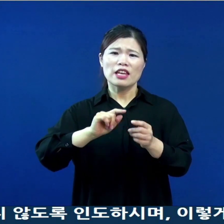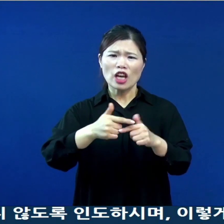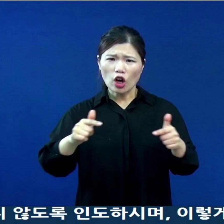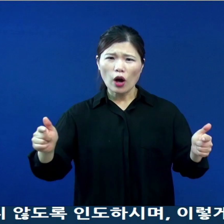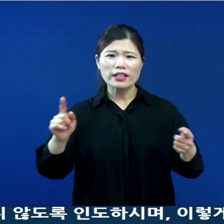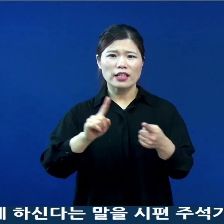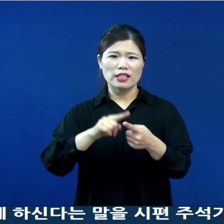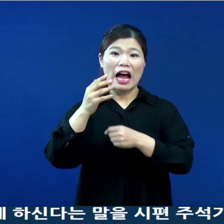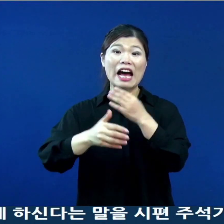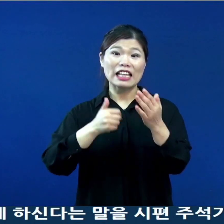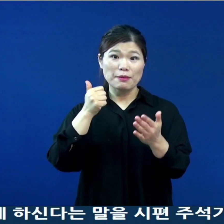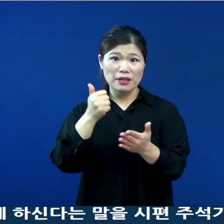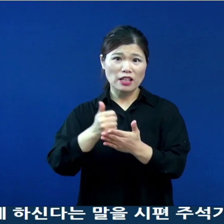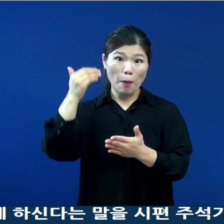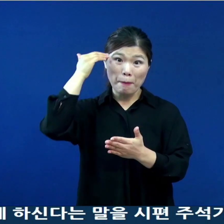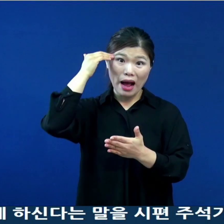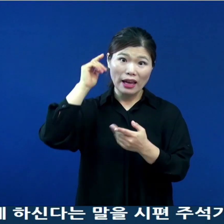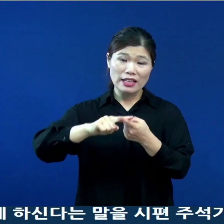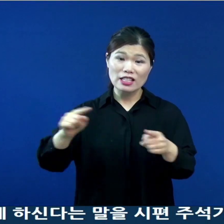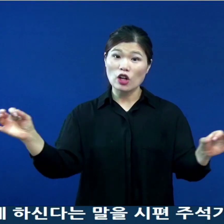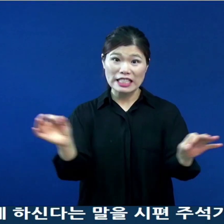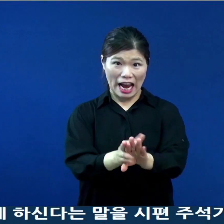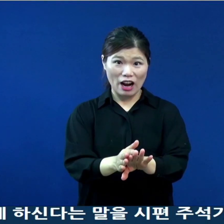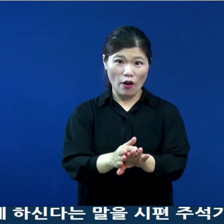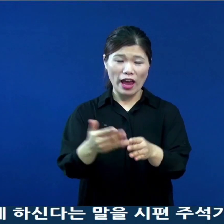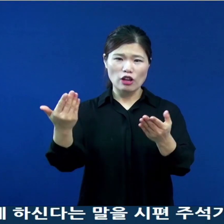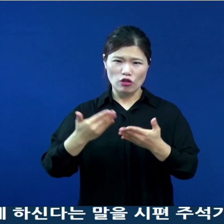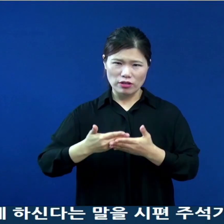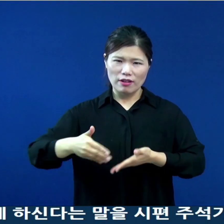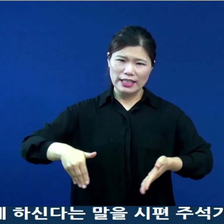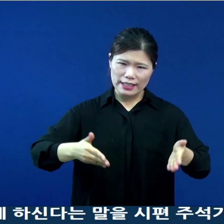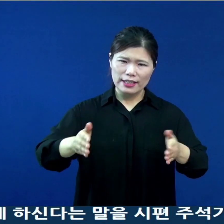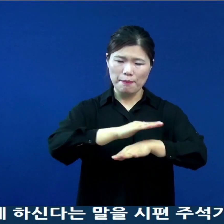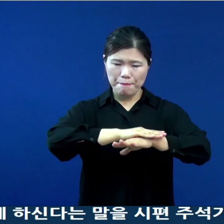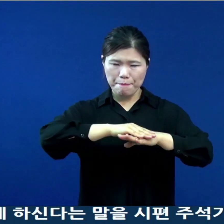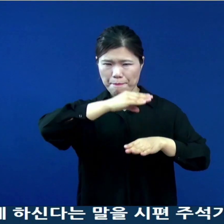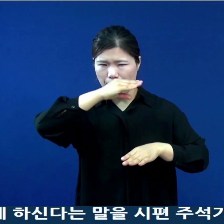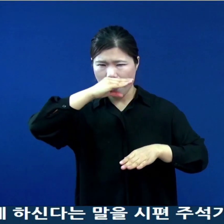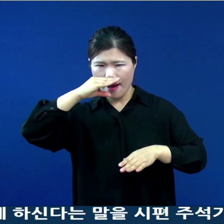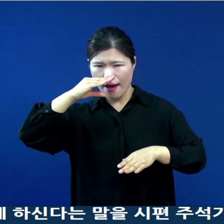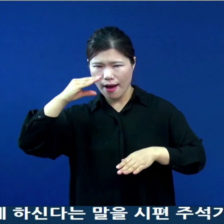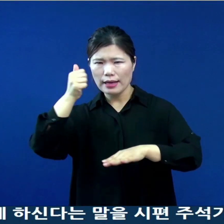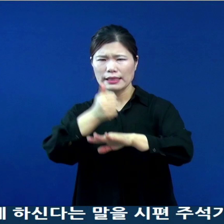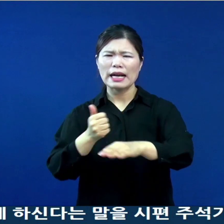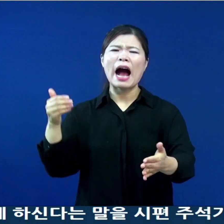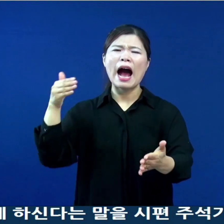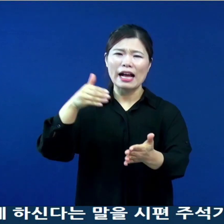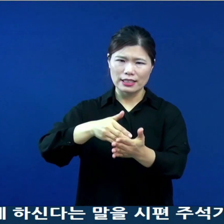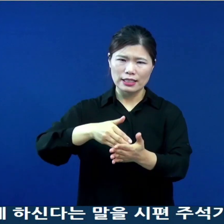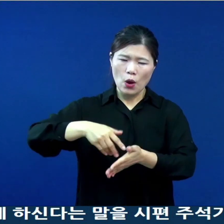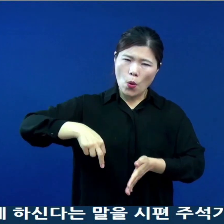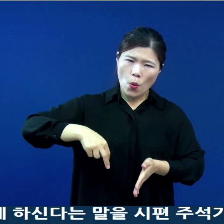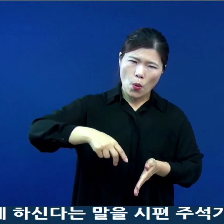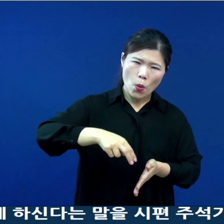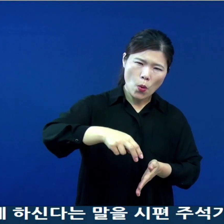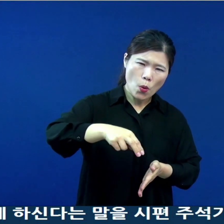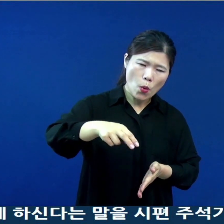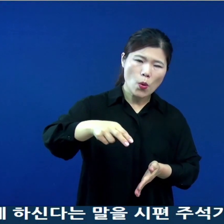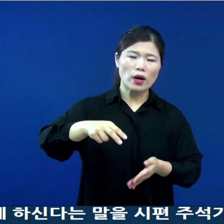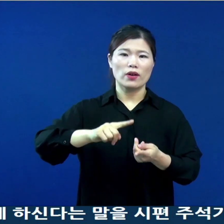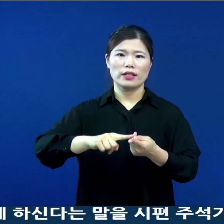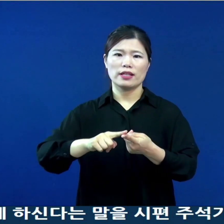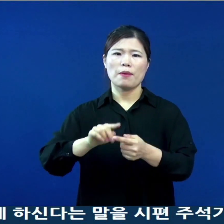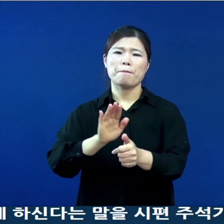주심으로 그 길을 끝까지 걸어갈 수 있는 그런 여건을 마련해 주시는 것,